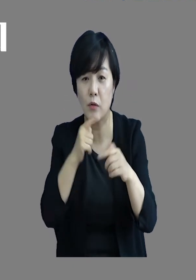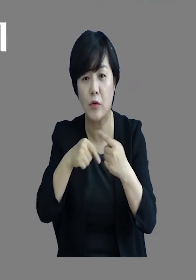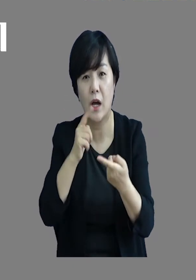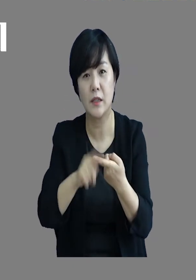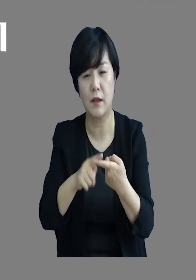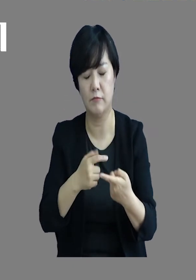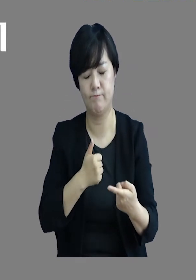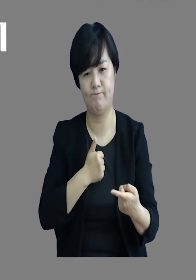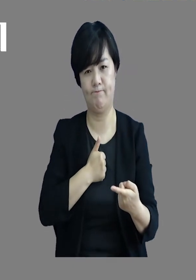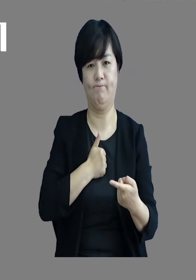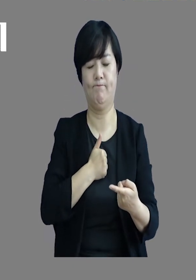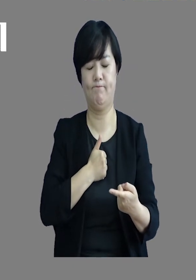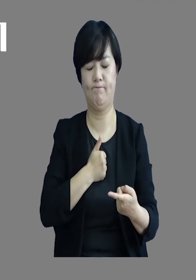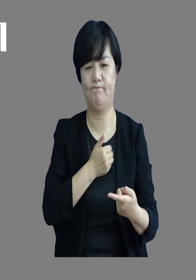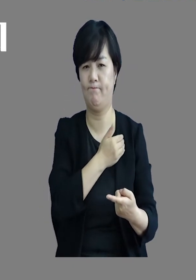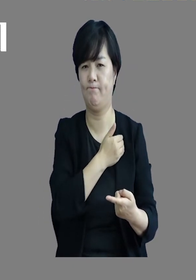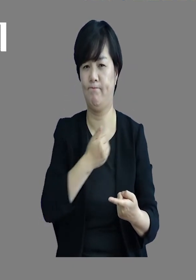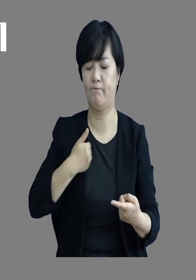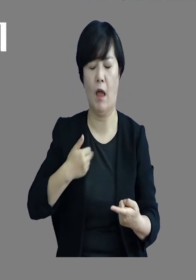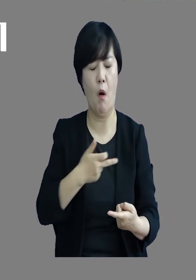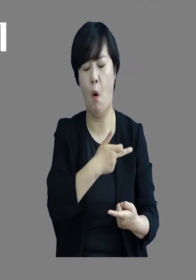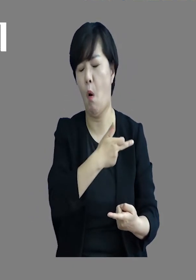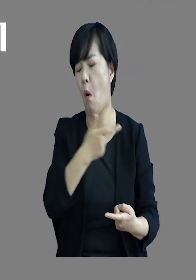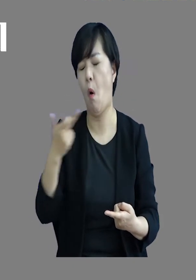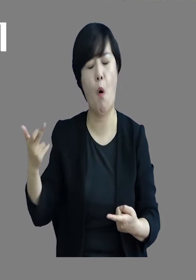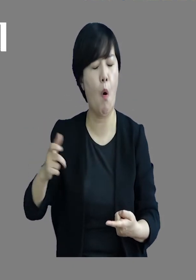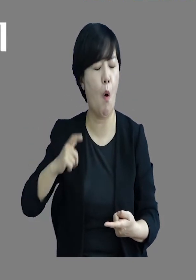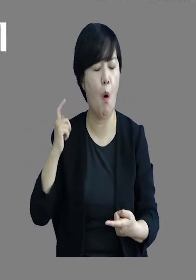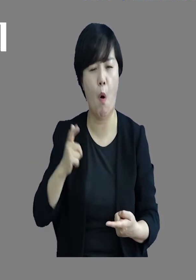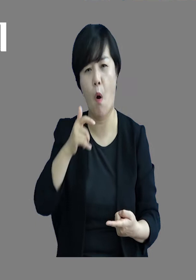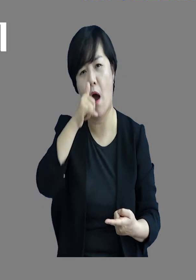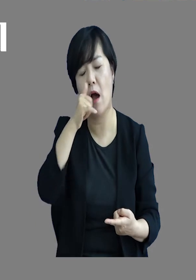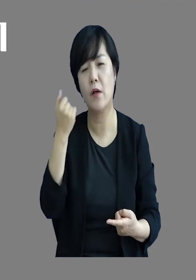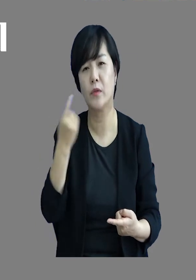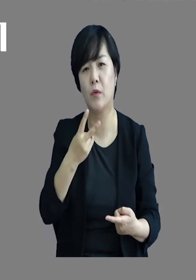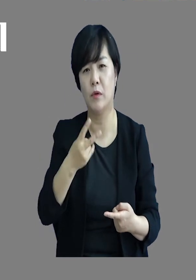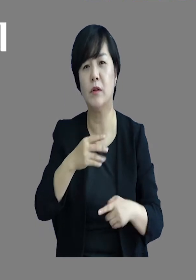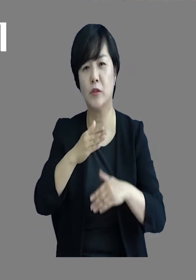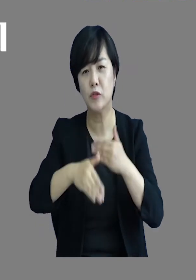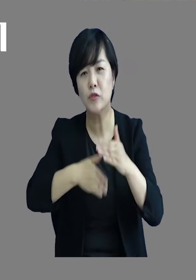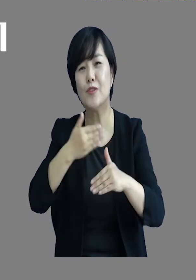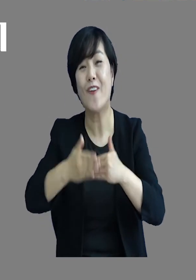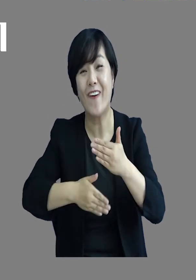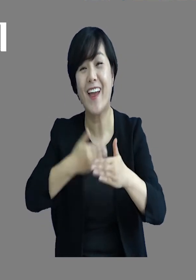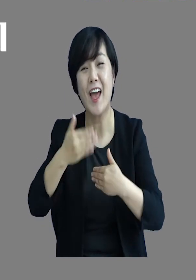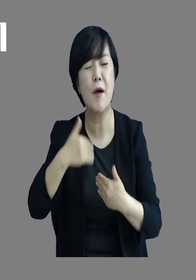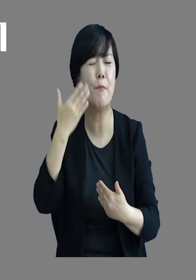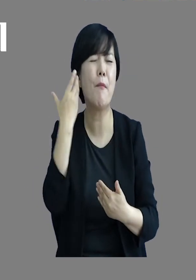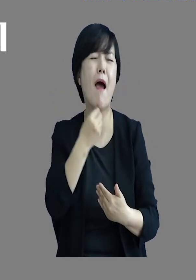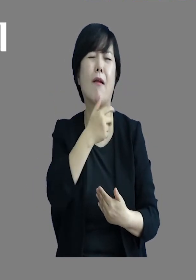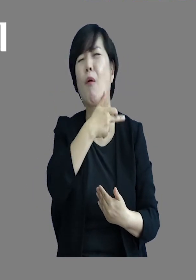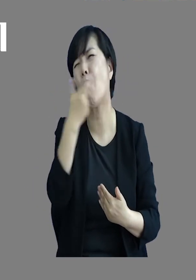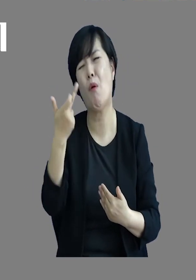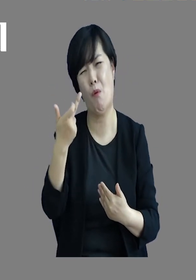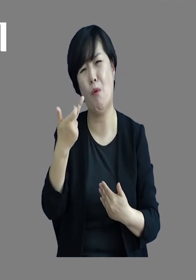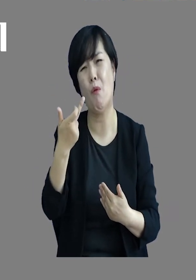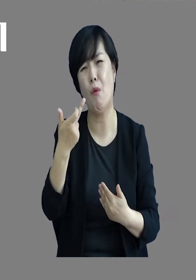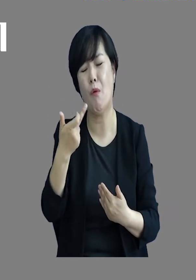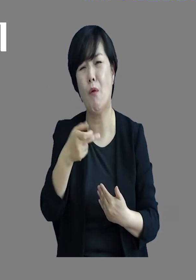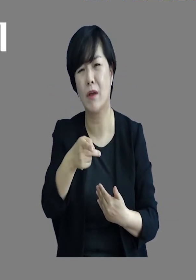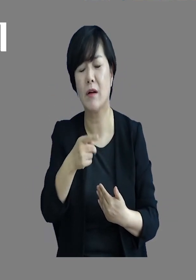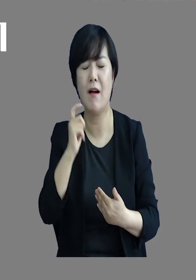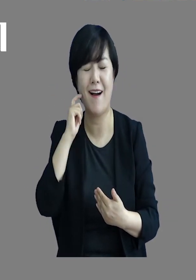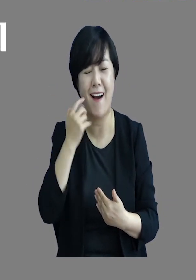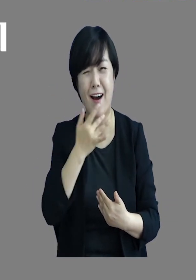대한 자부심과 프라이드 이런 거는 엄청나시고, 그다음에 또 수어의 매력이 엄청 많거든요. 네.